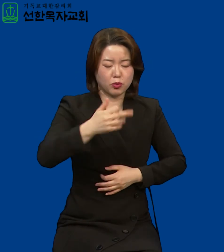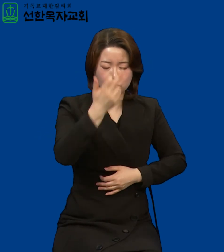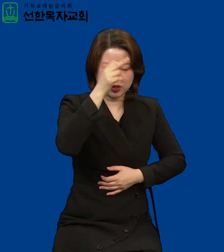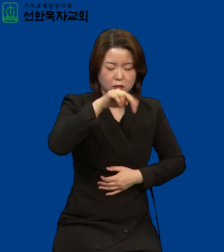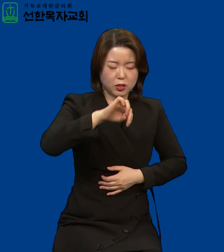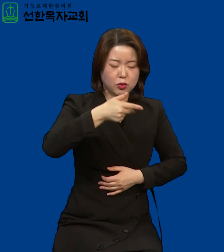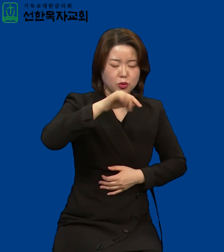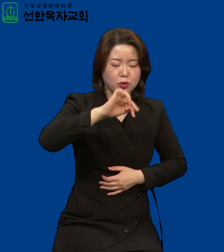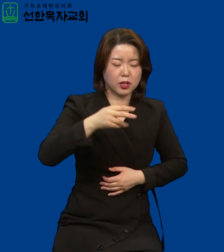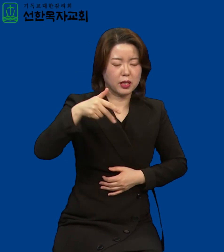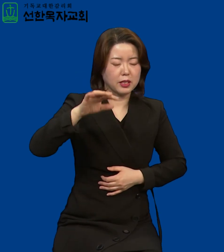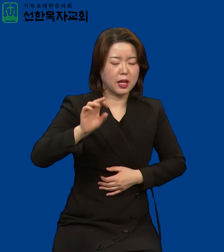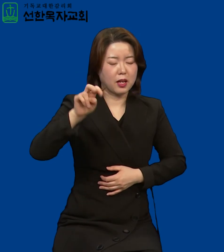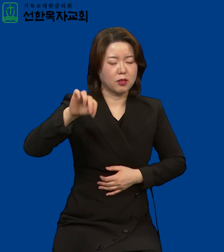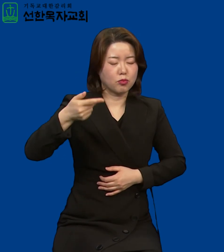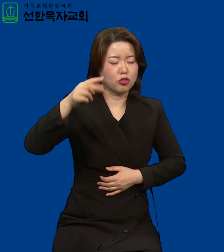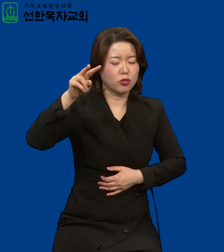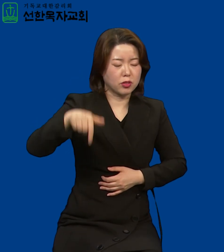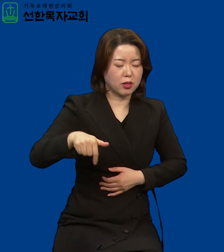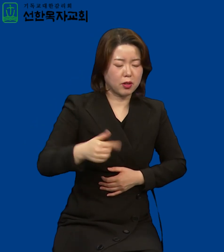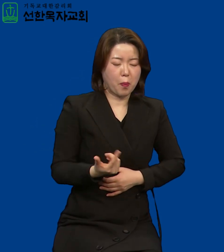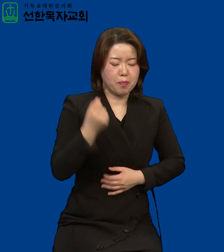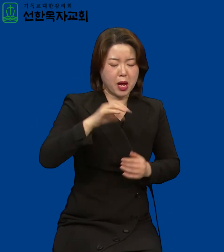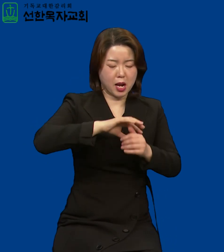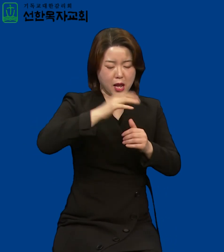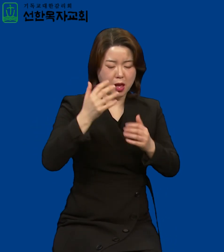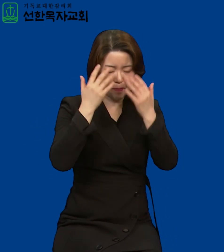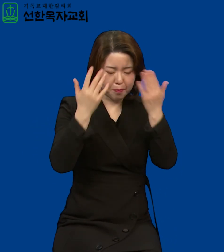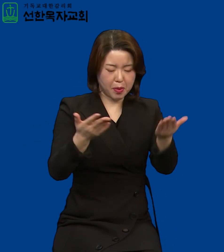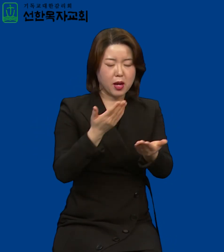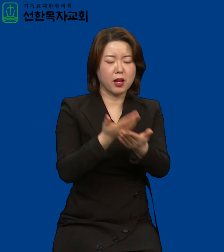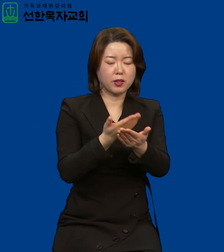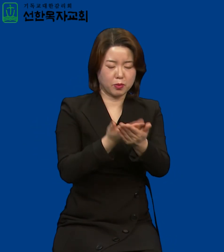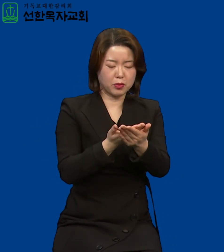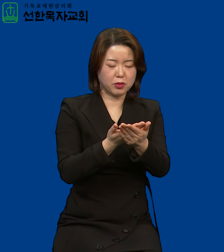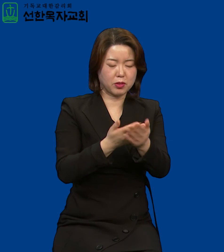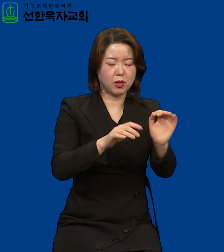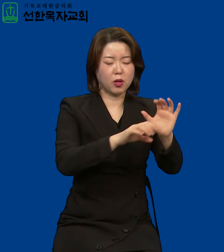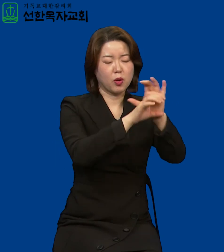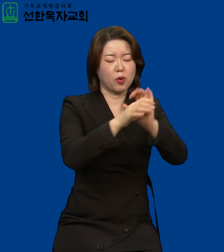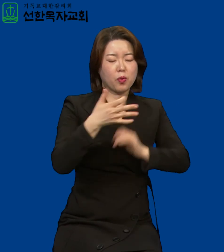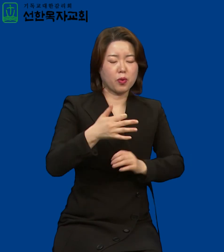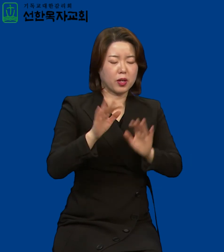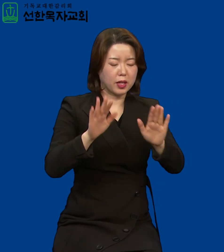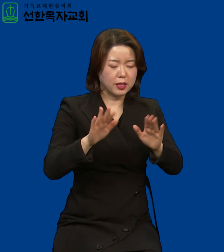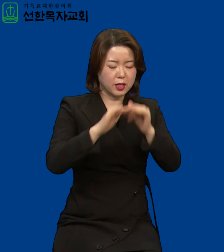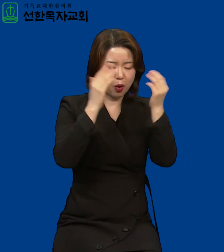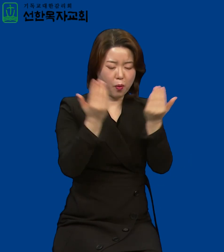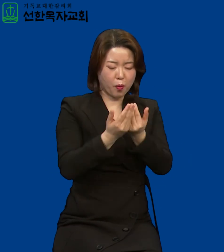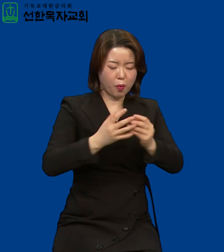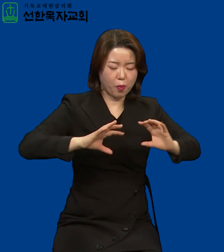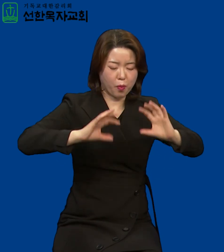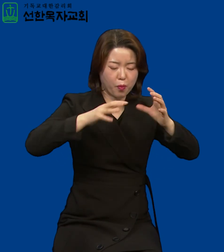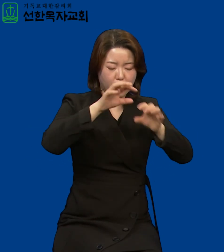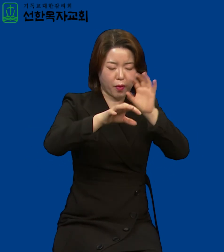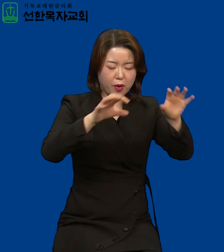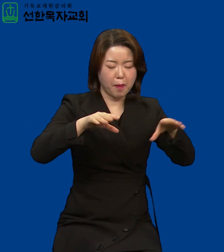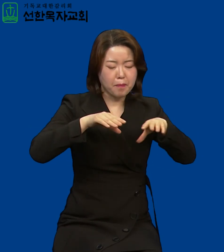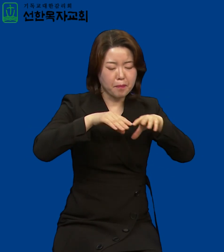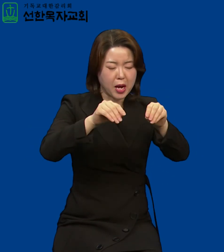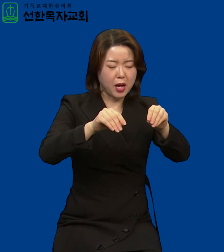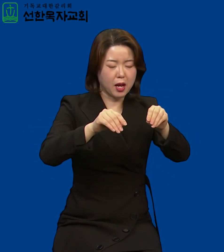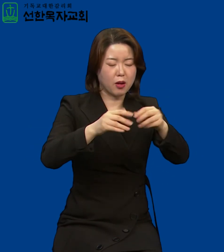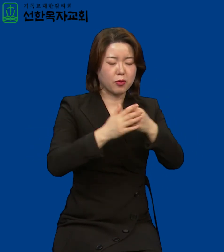선교사님, 장문석 집사님 속히 석방되기를 원합니다. 코로나19가 이제는 온 세상에 다 그치고